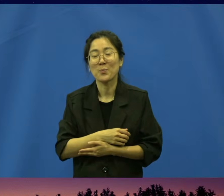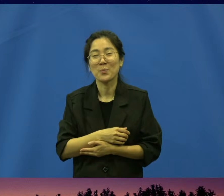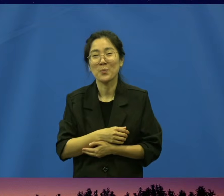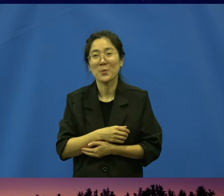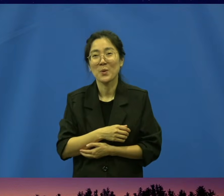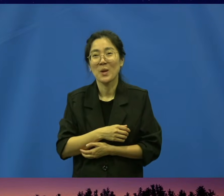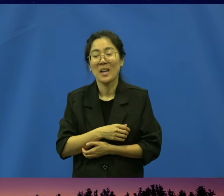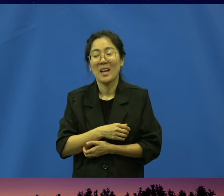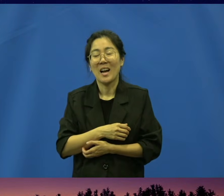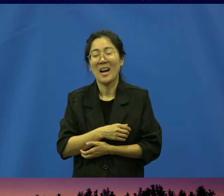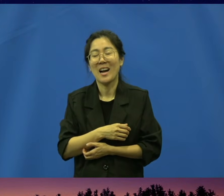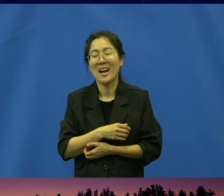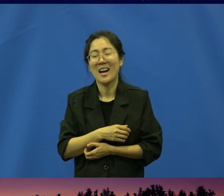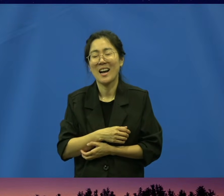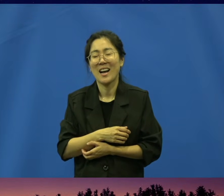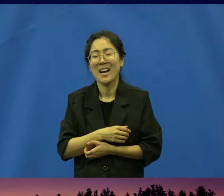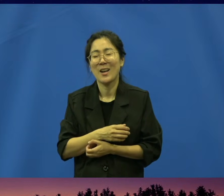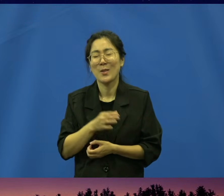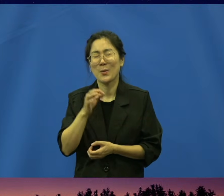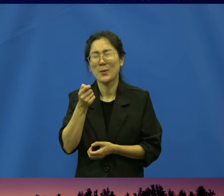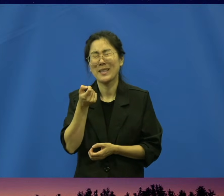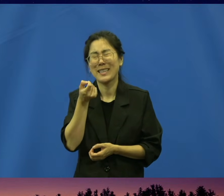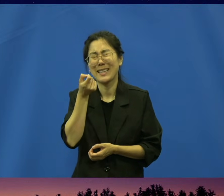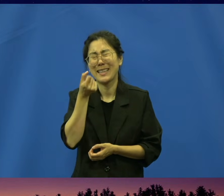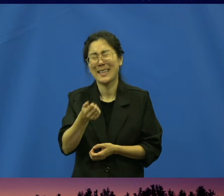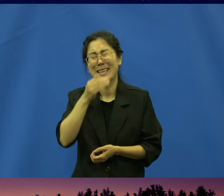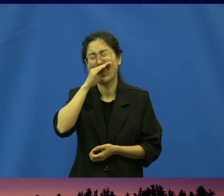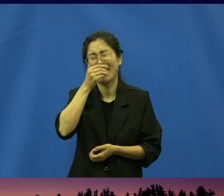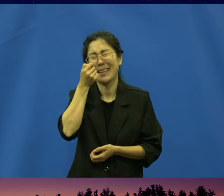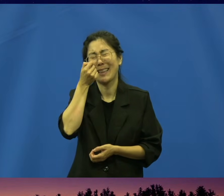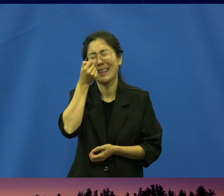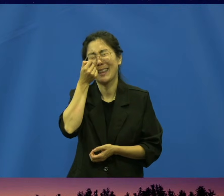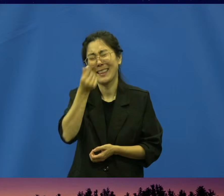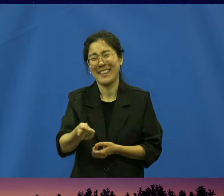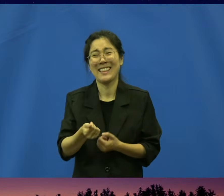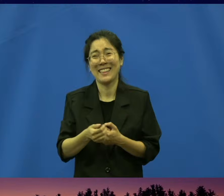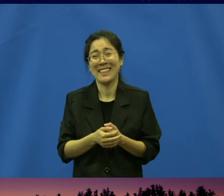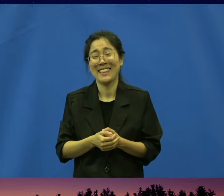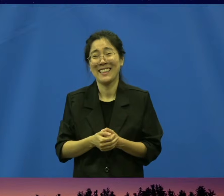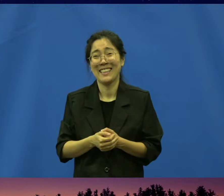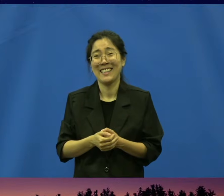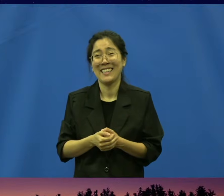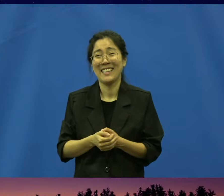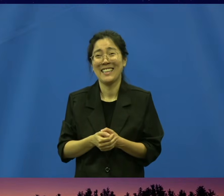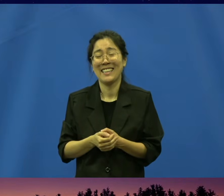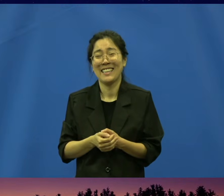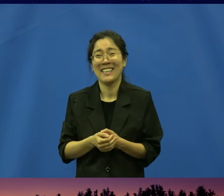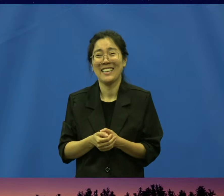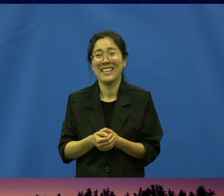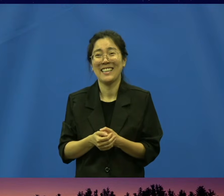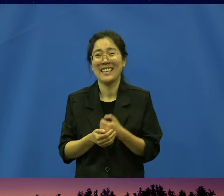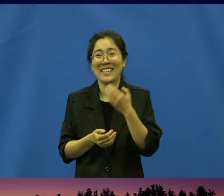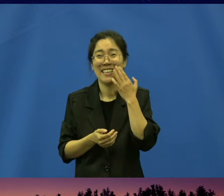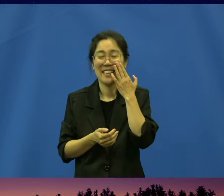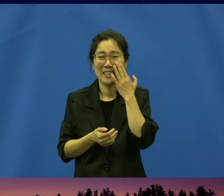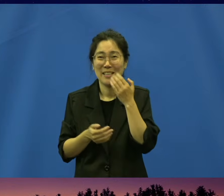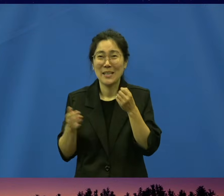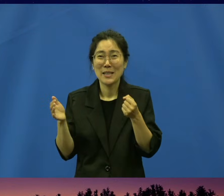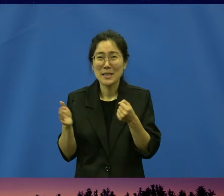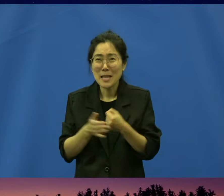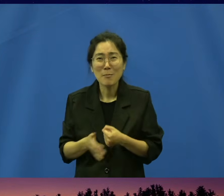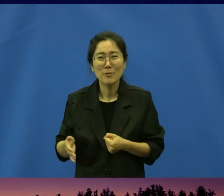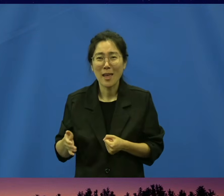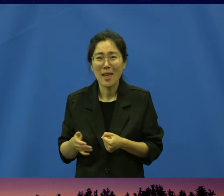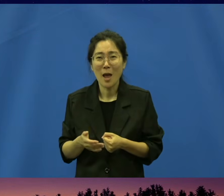올려주고요, 보너스도 주고요, 승진도 시켜주는데 이 못난 둘로스 단장은 그런 거 하나도 주지 못하고 밥도 제대로 못